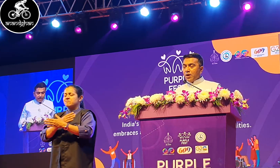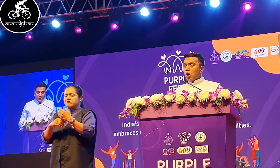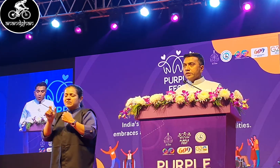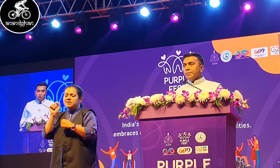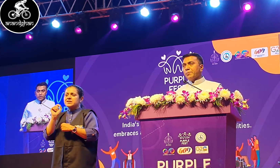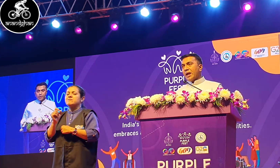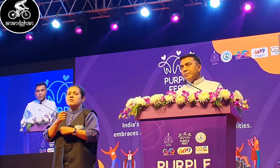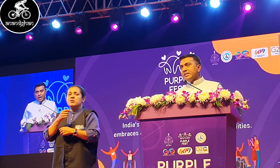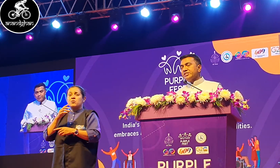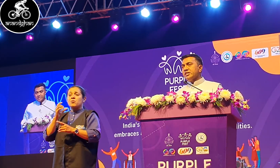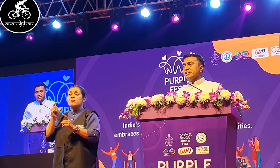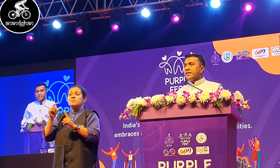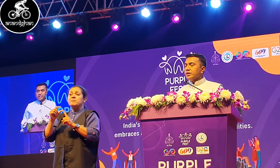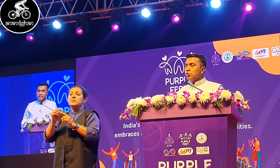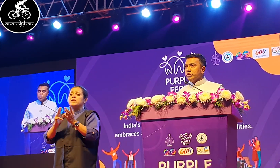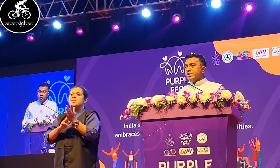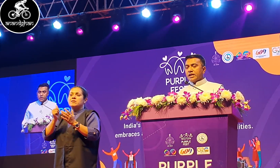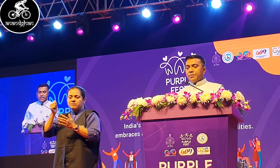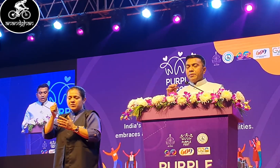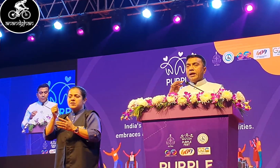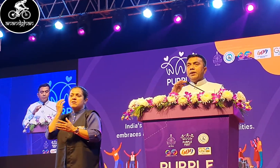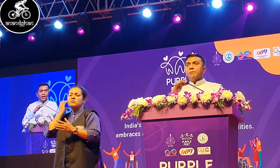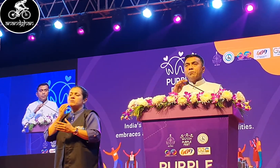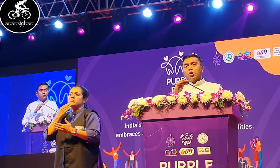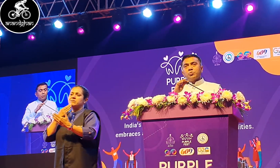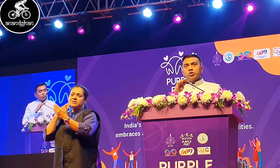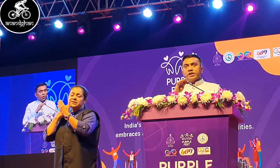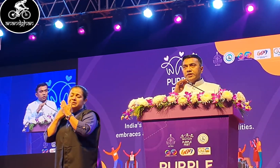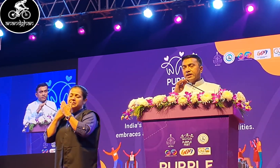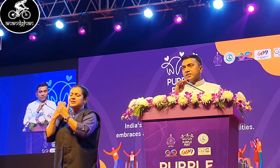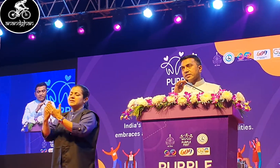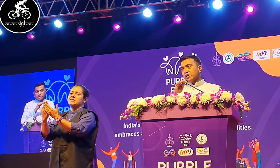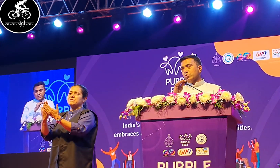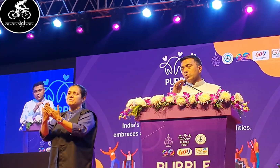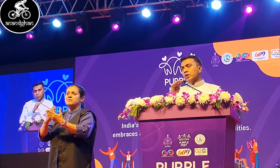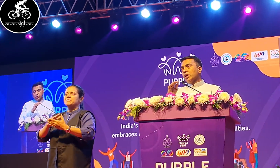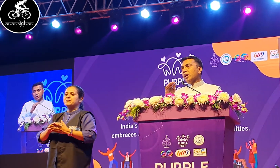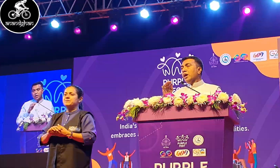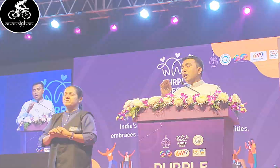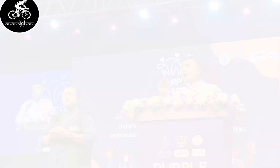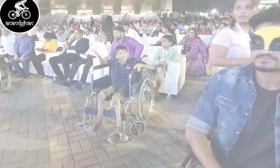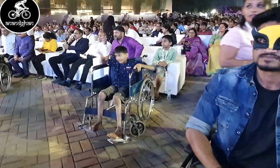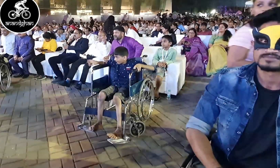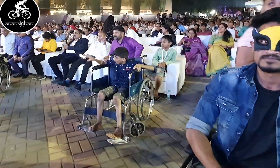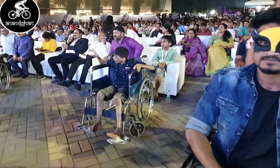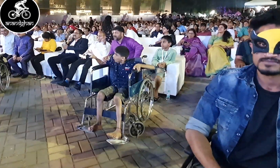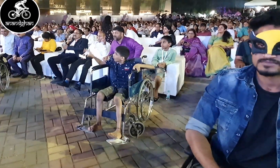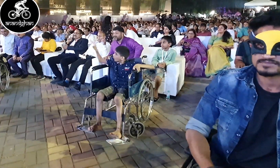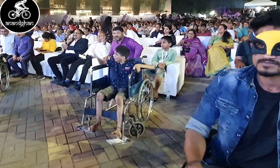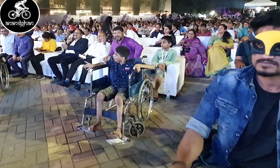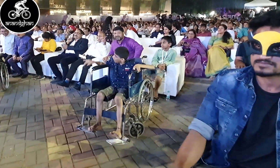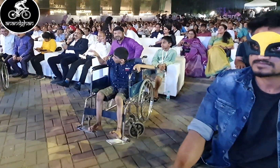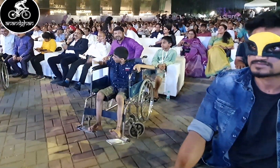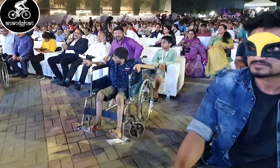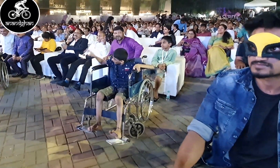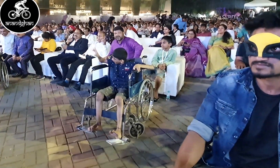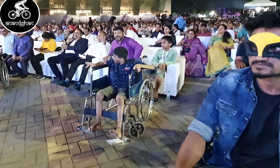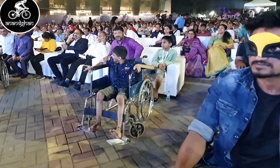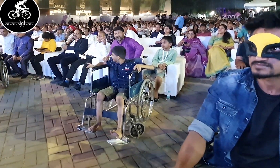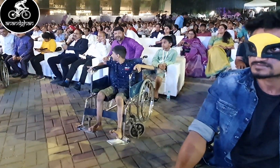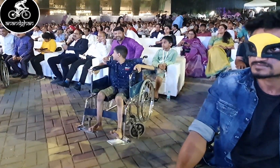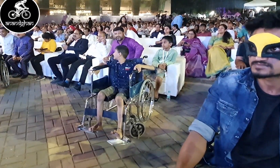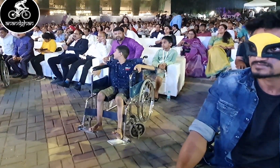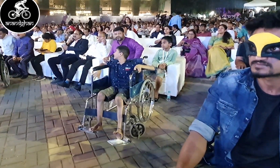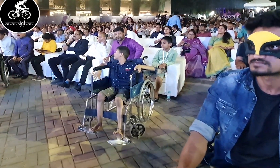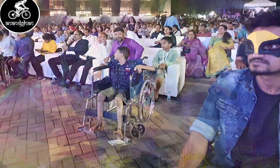मैं ऑनरेबल प्राइम मिनिस्टर नरेंद्र मोदी जी का भी मैं बहुत बहुत धन्यवाद करता हूँ. Good evening, everyone.